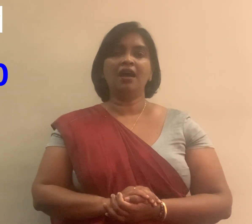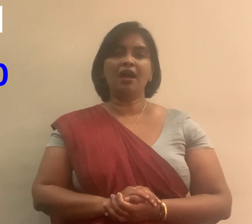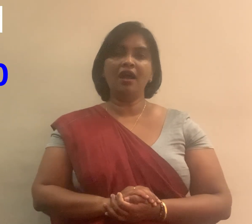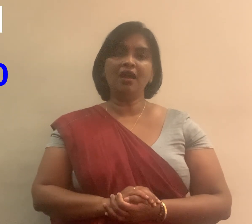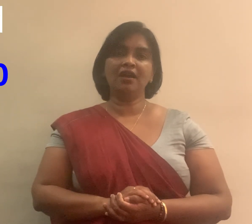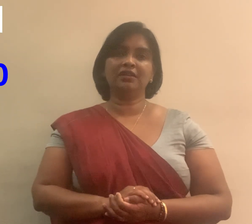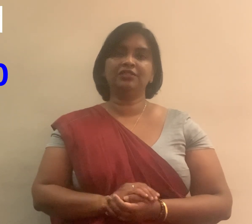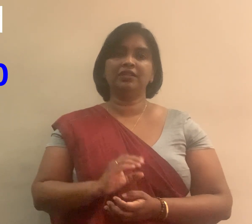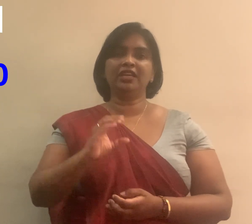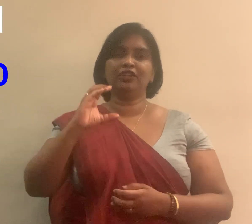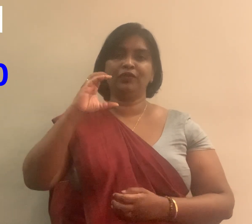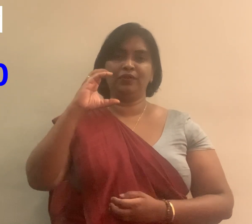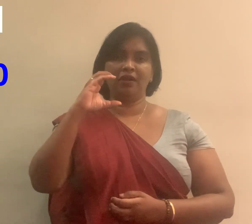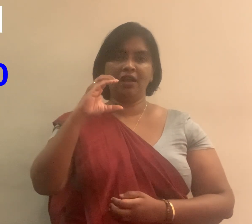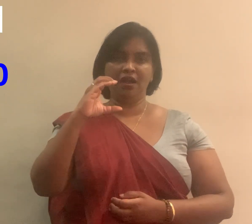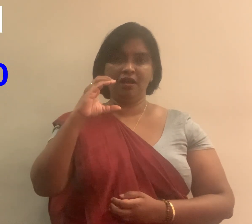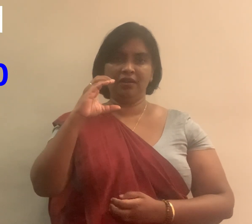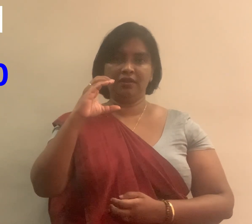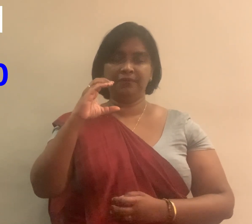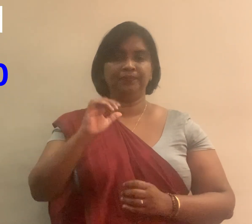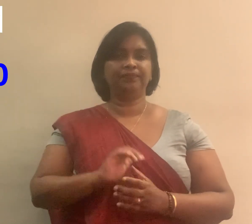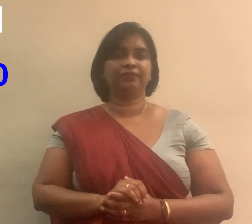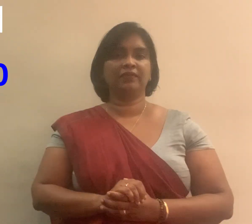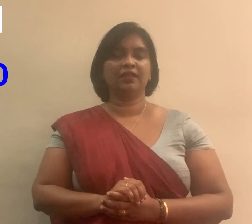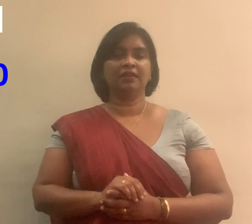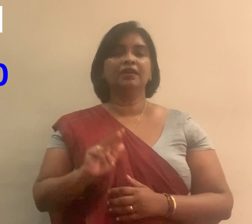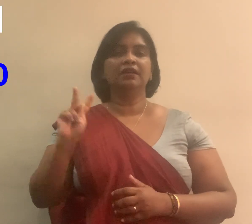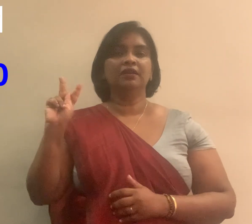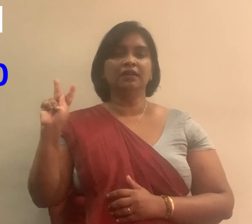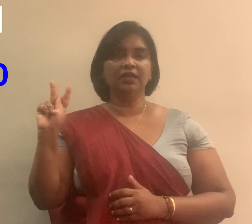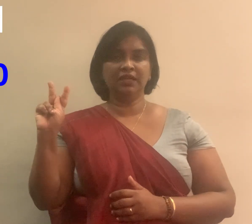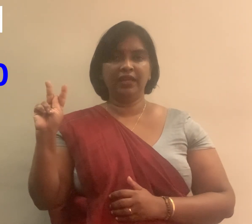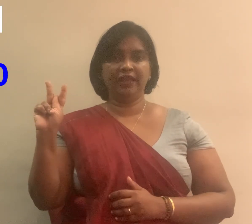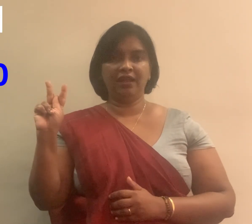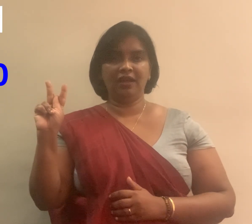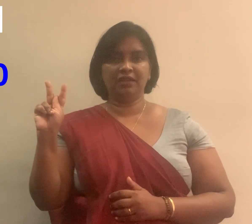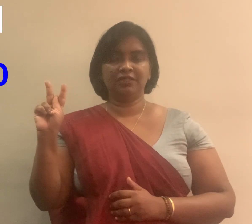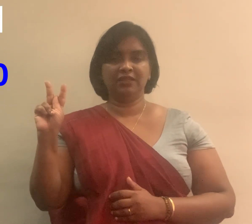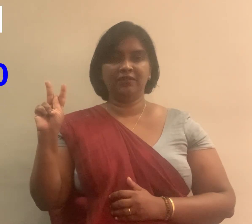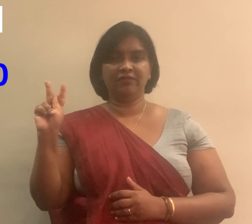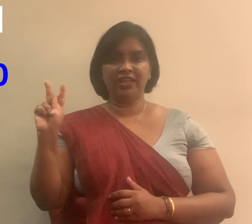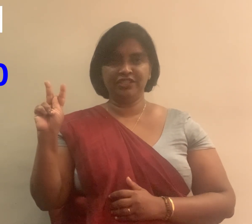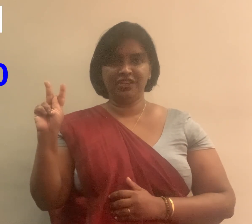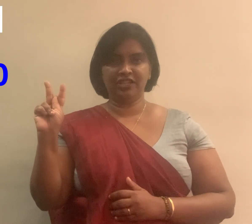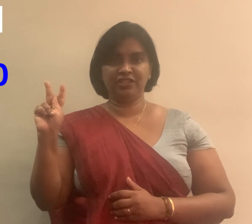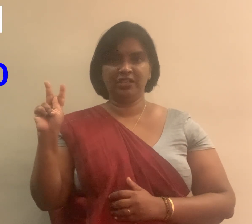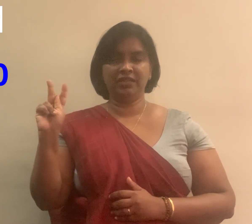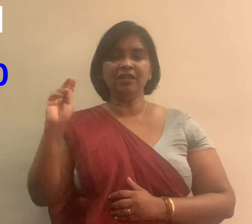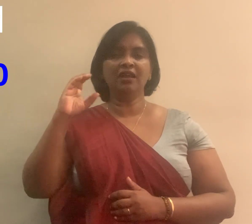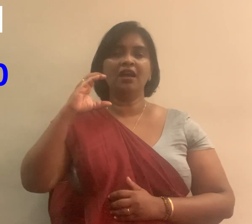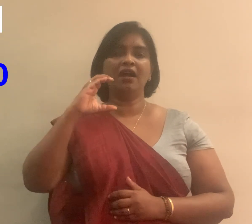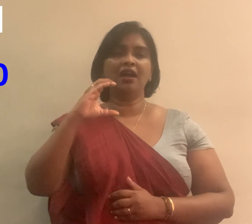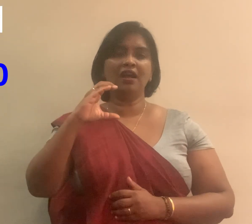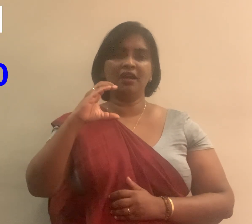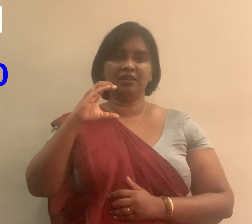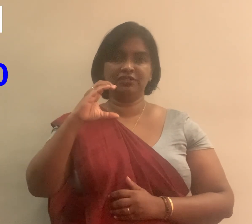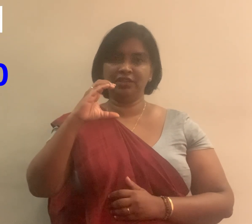ආ අක්ෂරය එකතු වෙනවා. ආ. උක් අක්ෂරය ව්‍යංජන අක්ෂරයට ආ අක්ෂරය එකතු